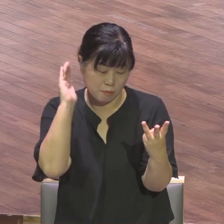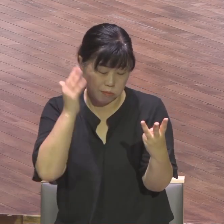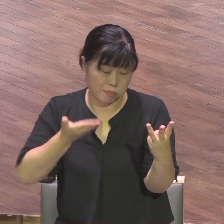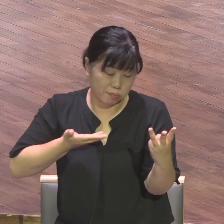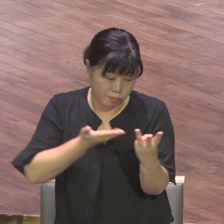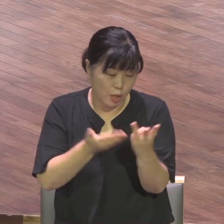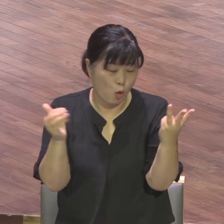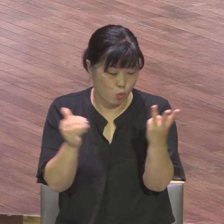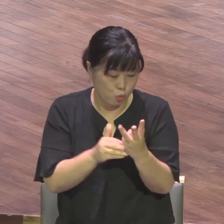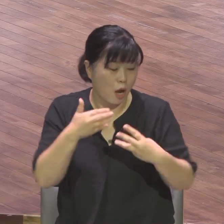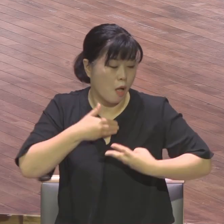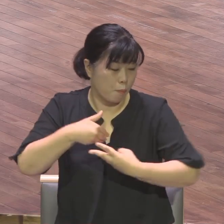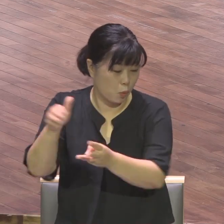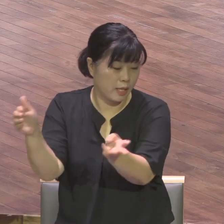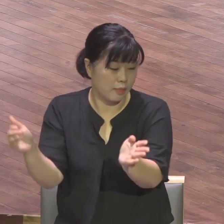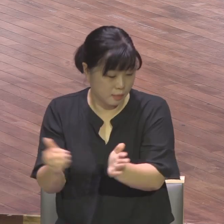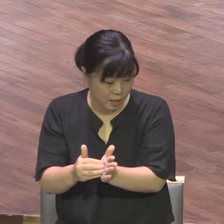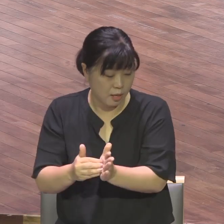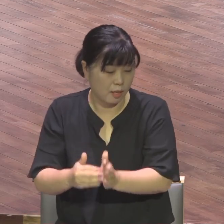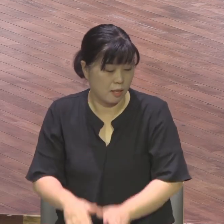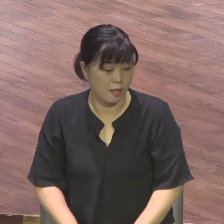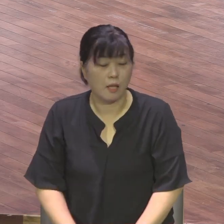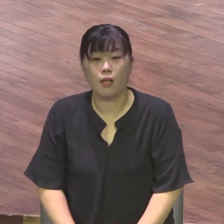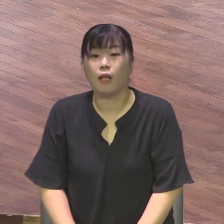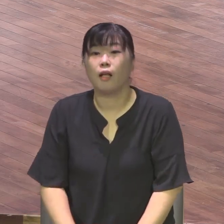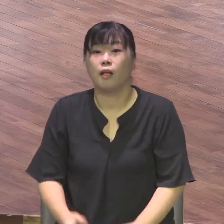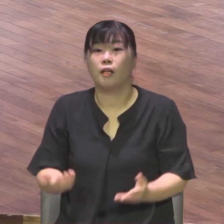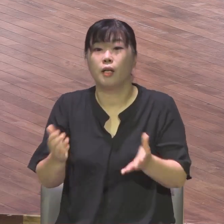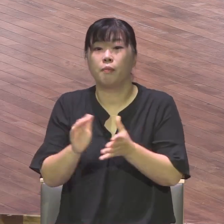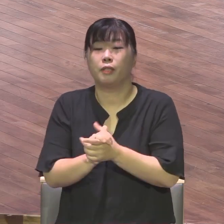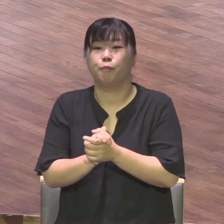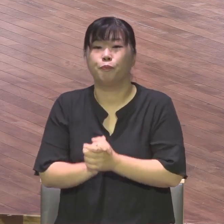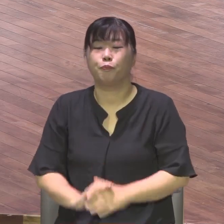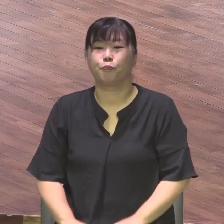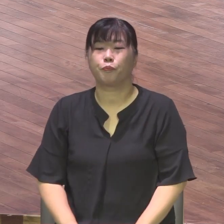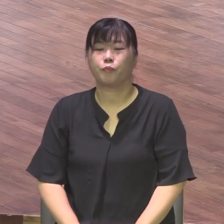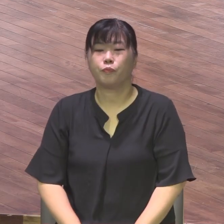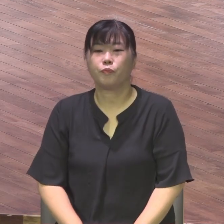이루고 욥바로 보내니라. 아멘.